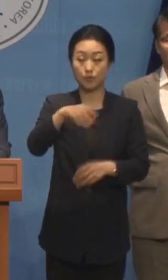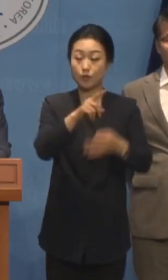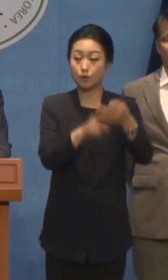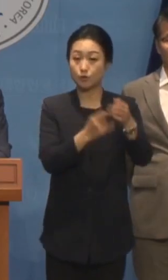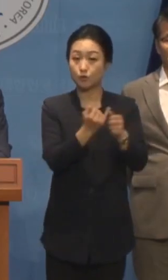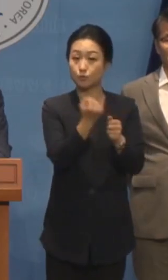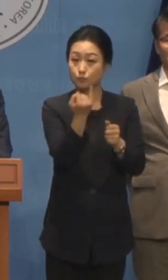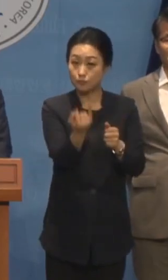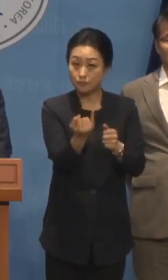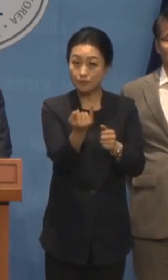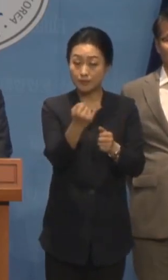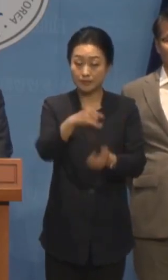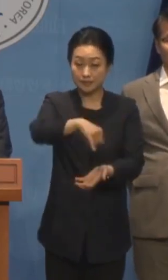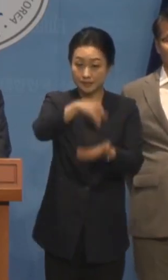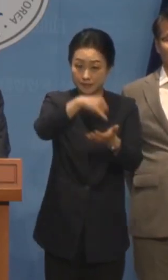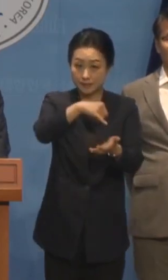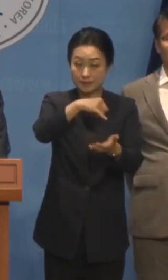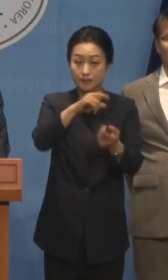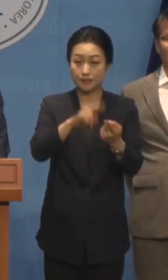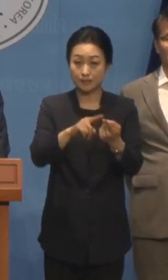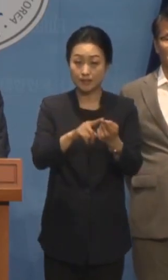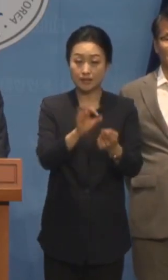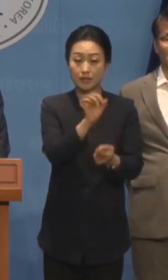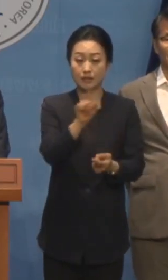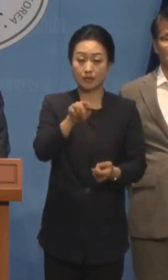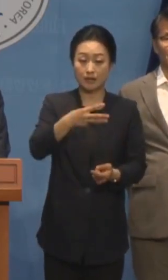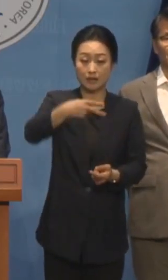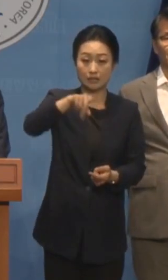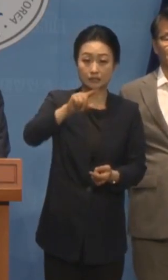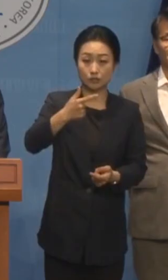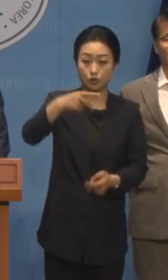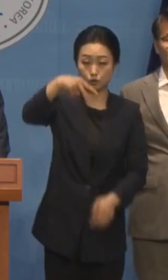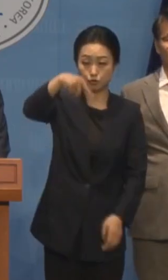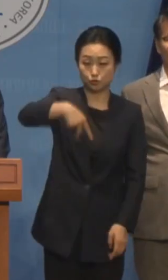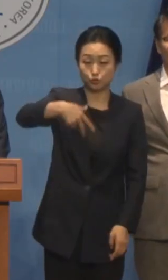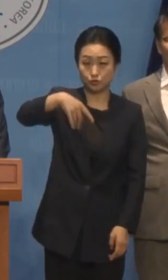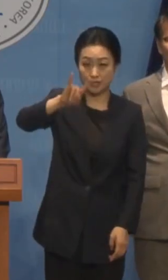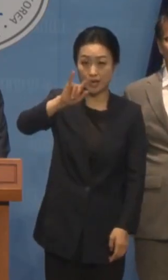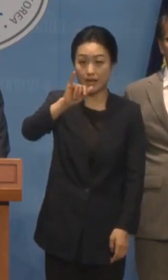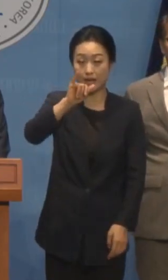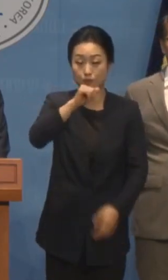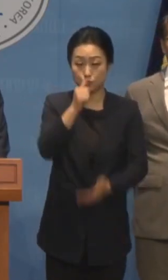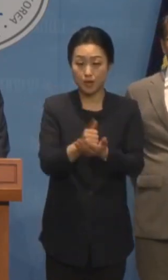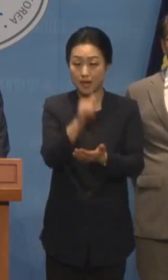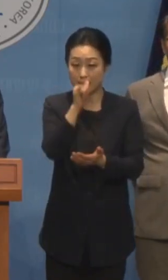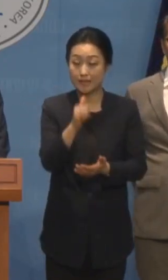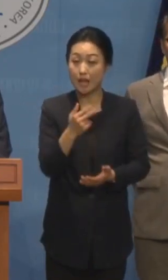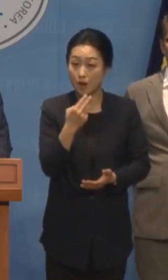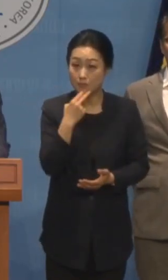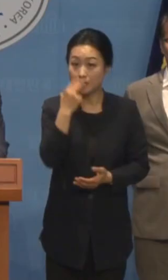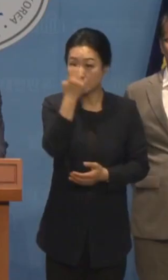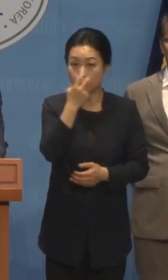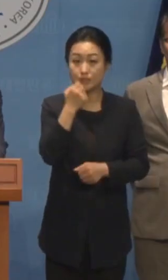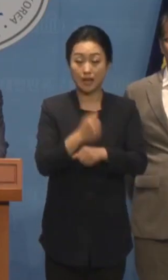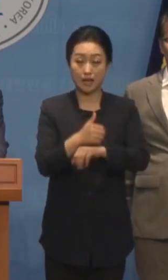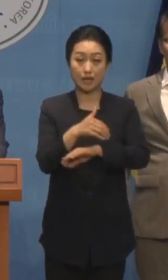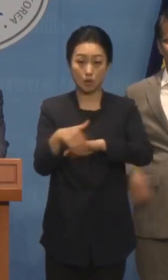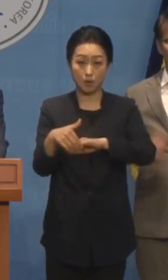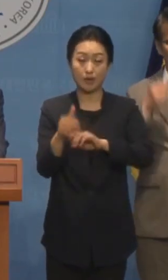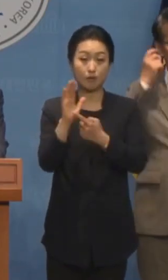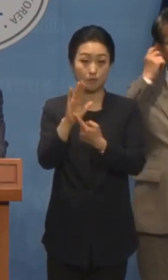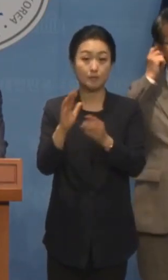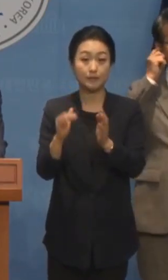수사가 알선 수재로 성립되는지를 검토할 것이라고 오동훈 공수처장이 국회에서